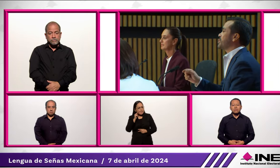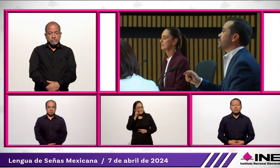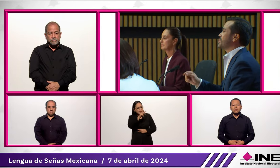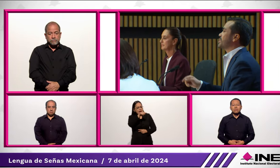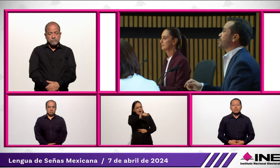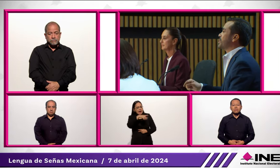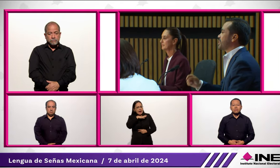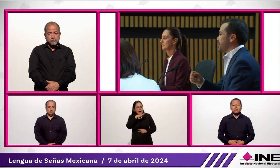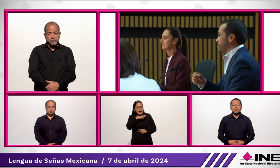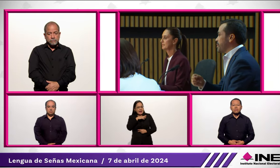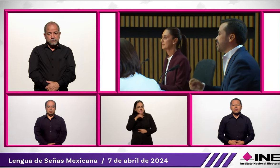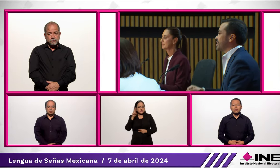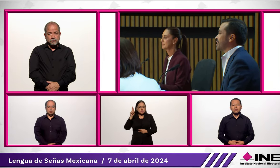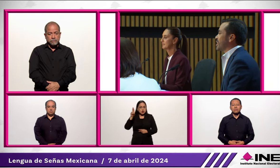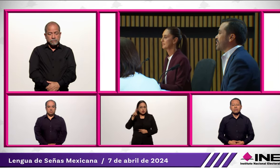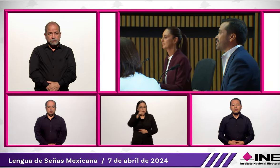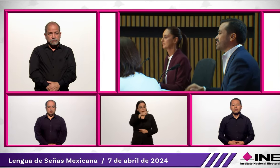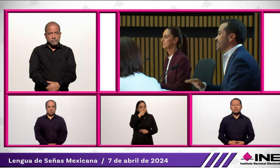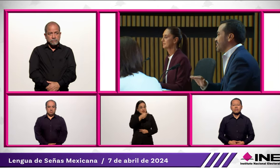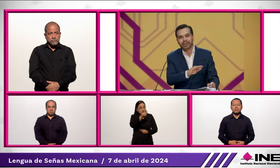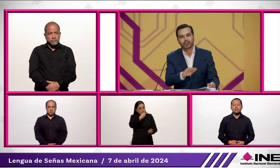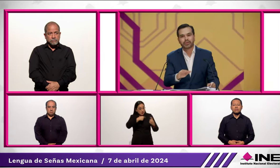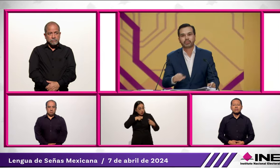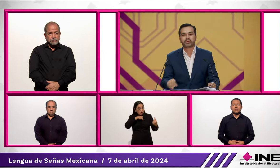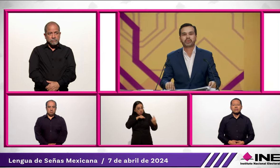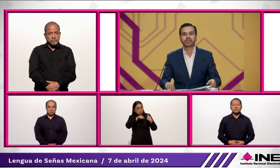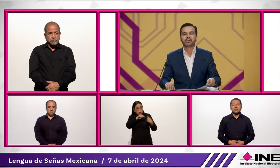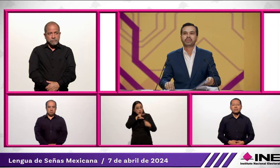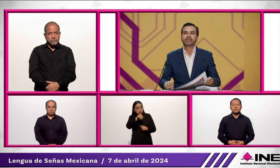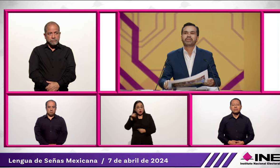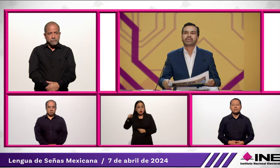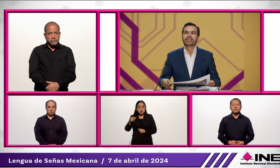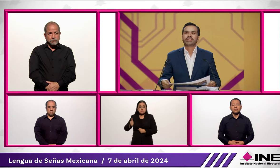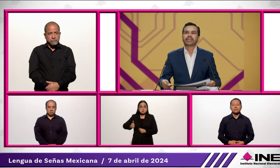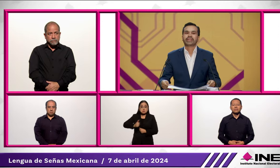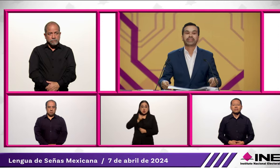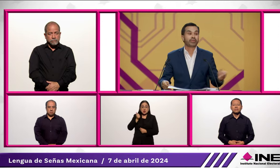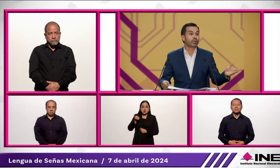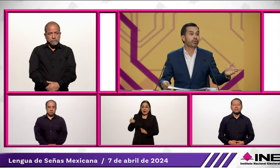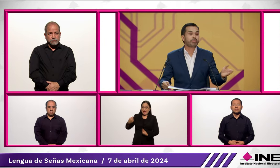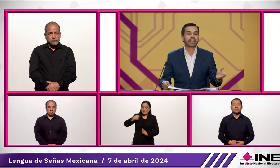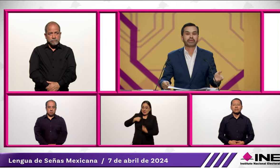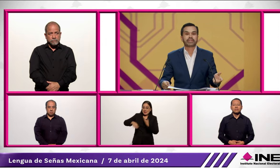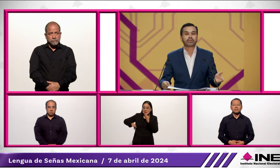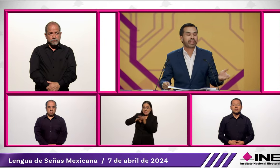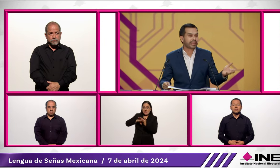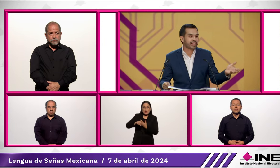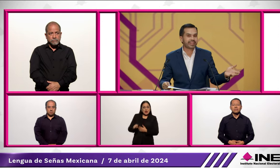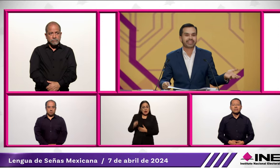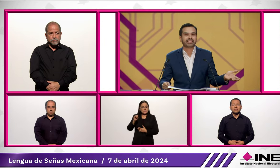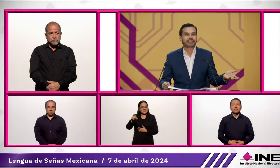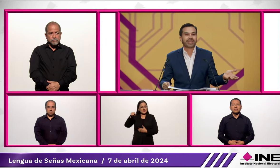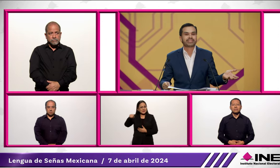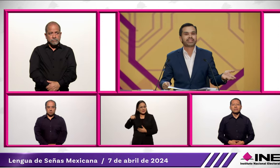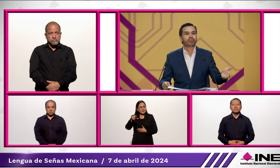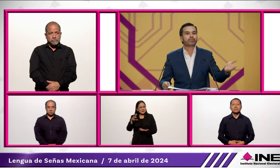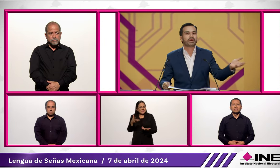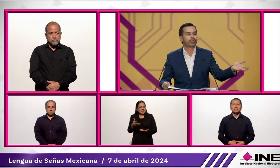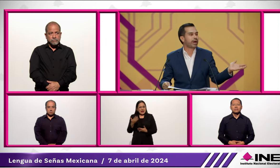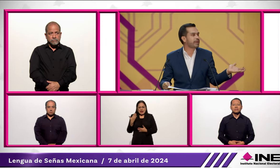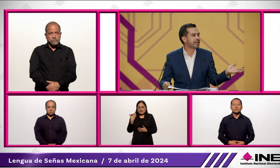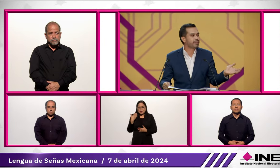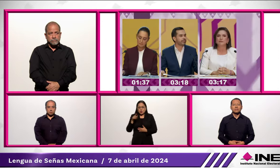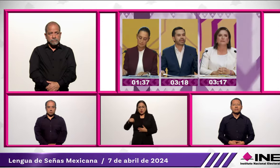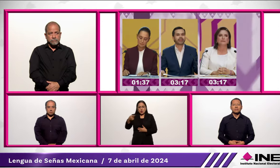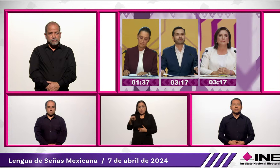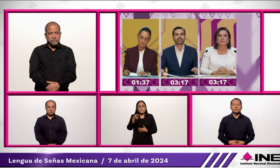pasó diciendo antes del debate que yo iba a venir a atacarla. Y en cuanto pudo, dio un golpe, que además con alguien a quien hasta hace poco